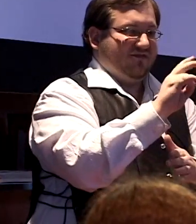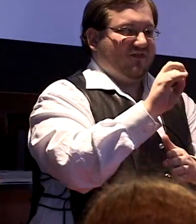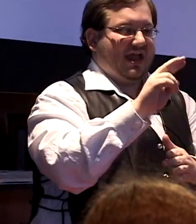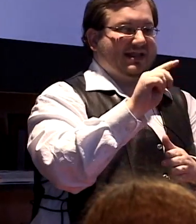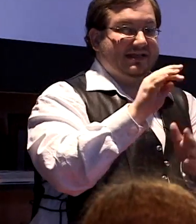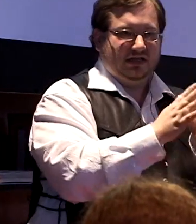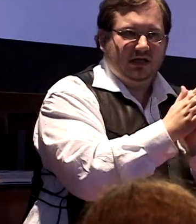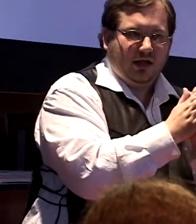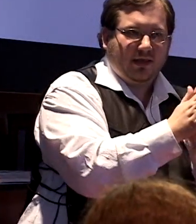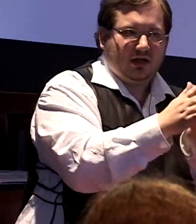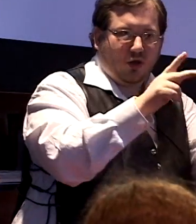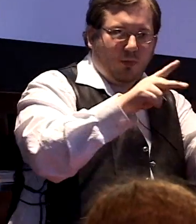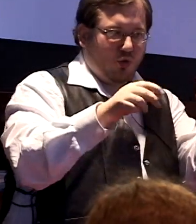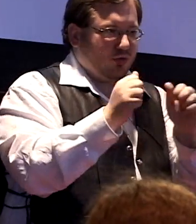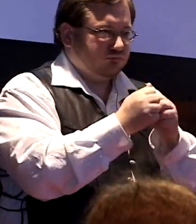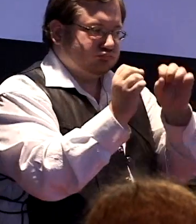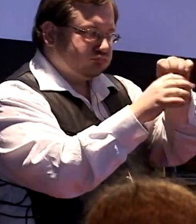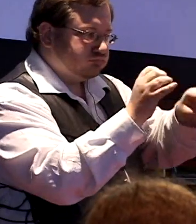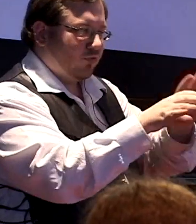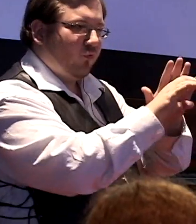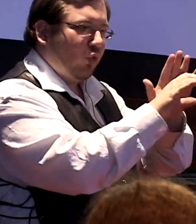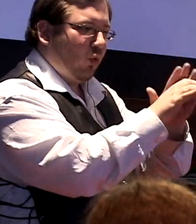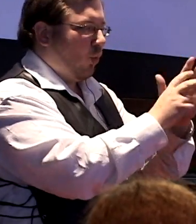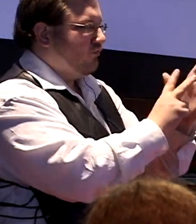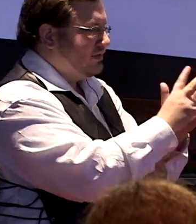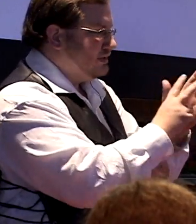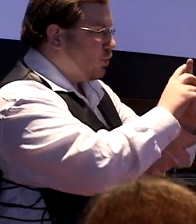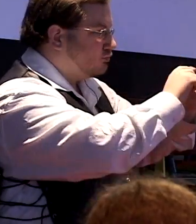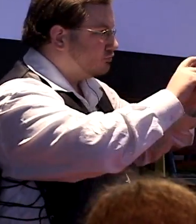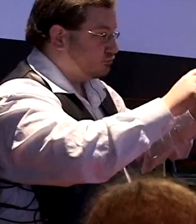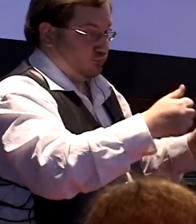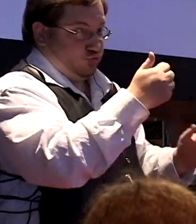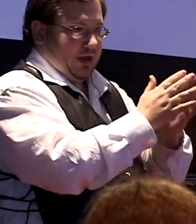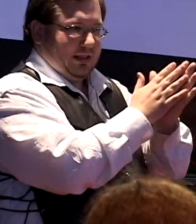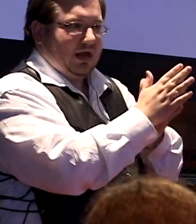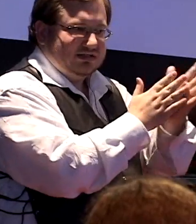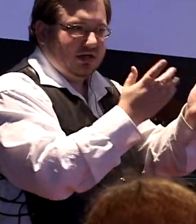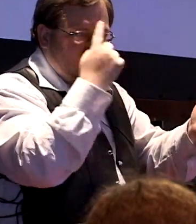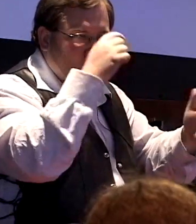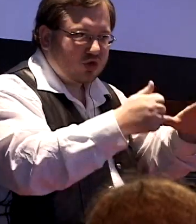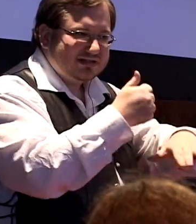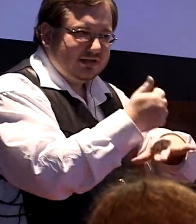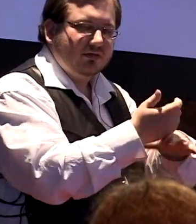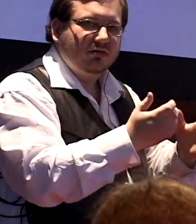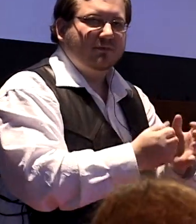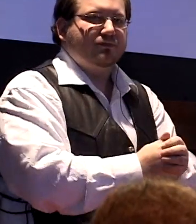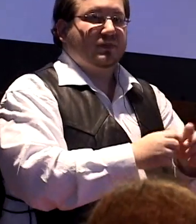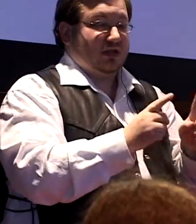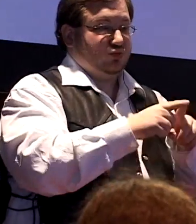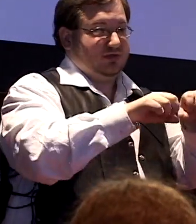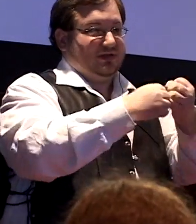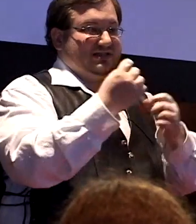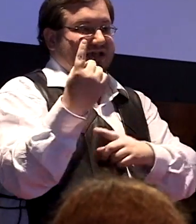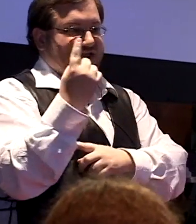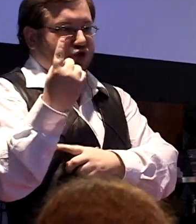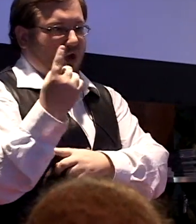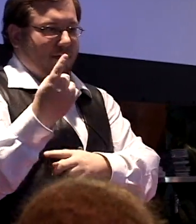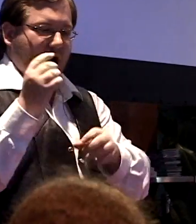briser l'isolement. On parlait de la réalité géographique tantôt. Comment on fait ça? Qu'est-ce qu'on a mis en place? C'est des solutions qui sont très connues, sauf que dans ce cas-ci, les